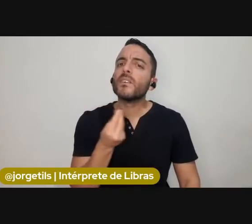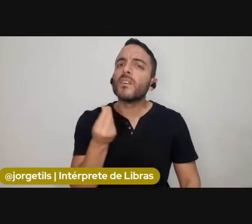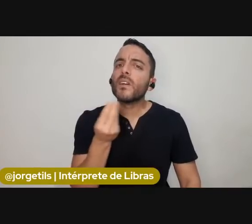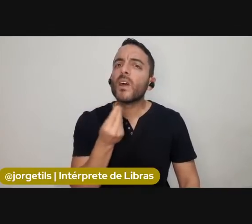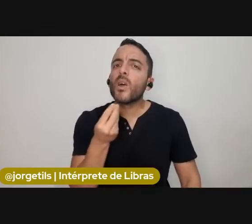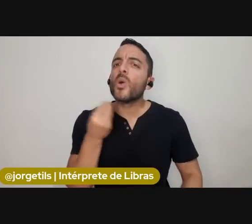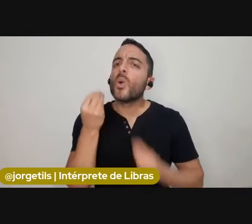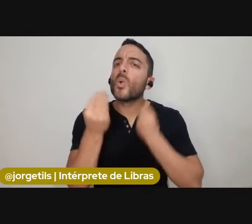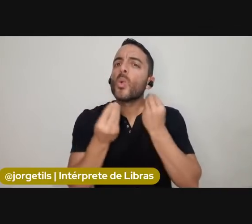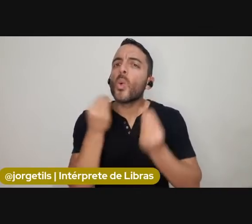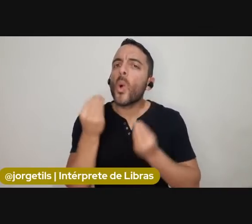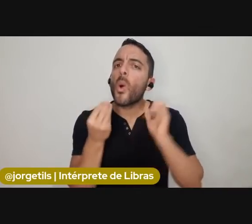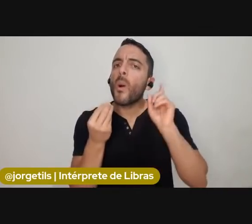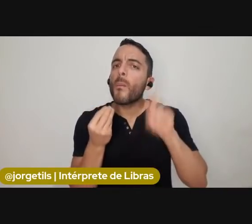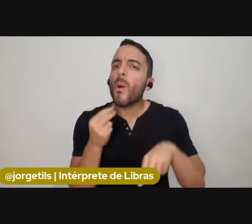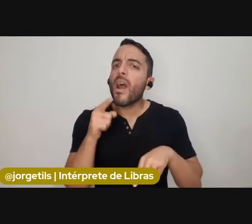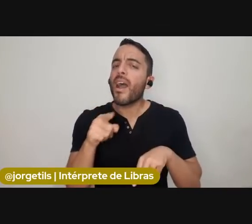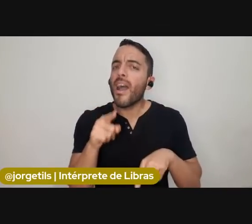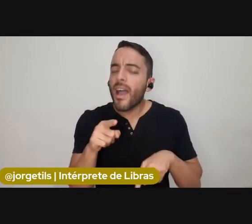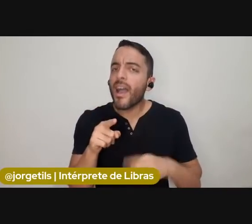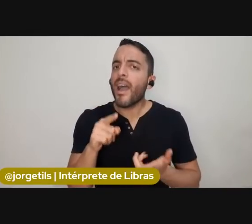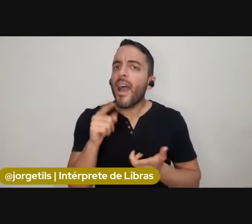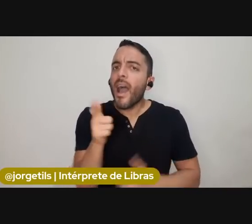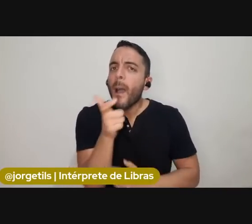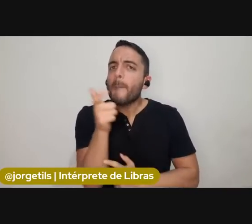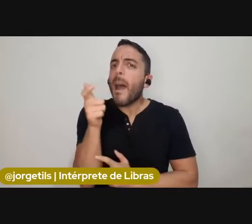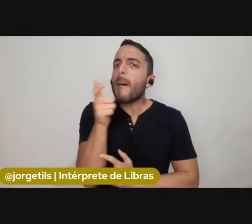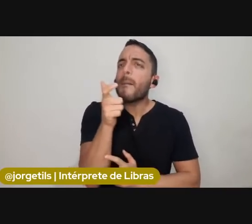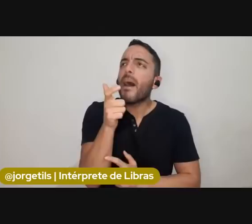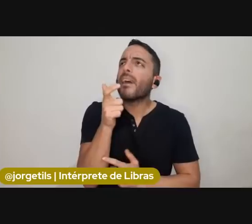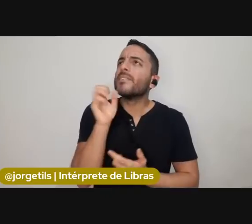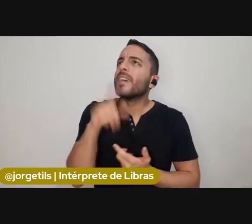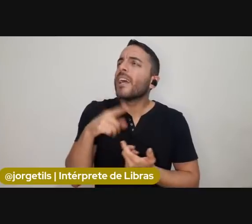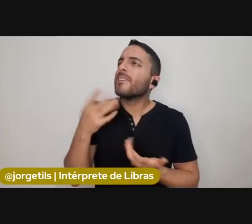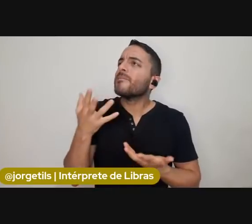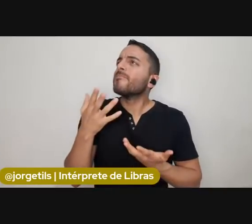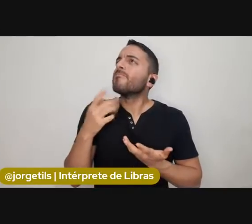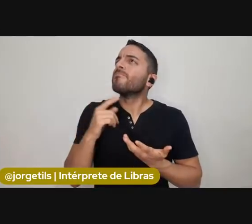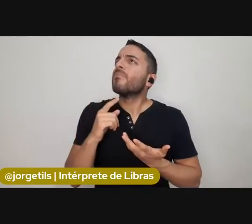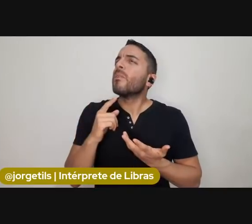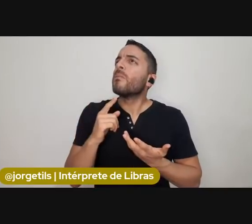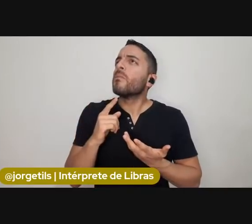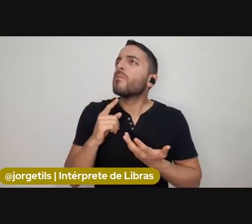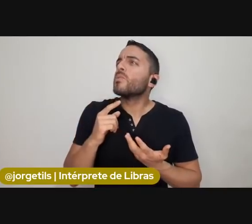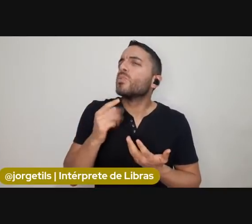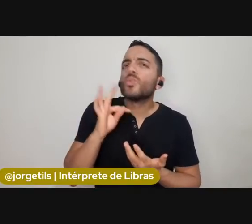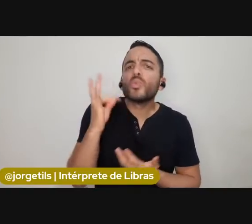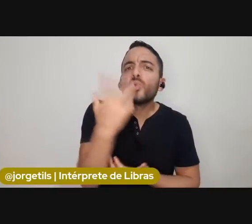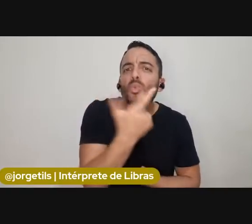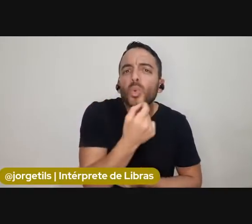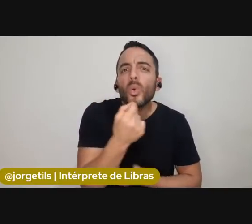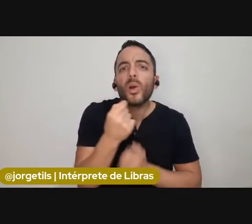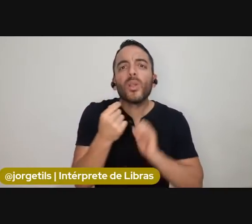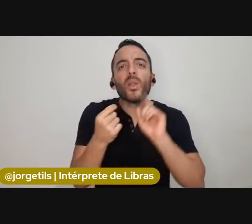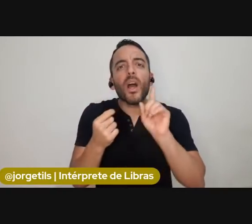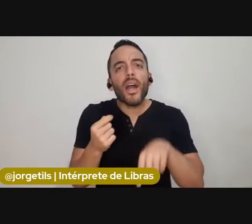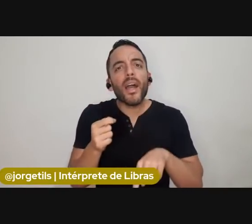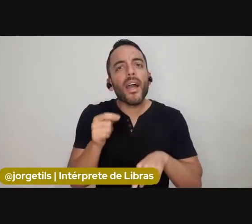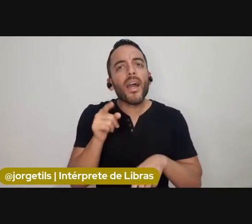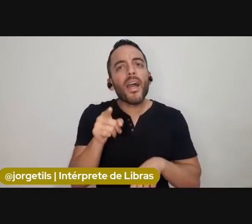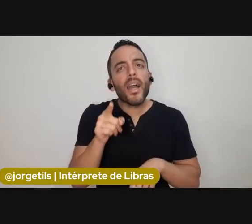essas armas. Enfim, a gente começava a ter um entendimento de que aquelas coisas todas eram feitas exatamente